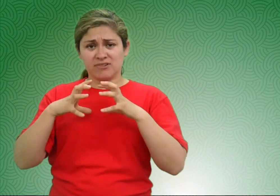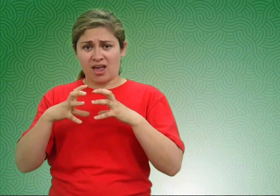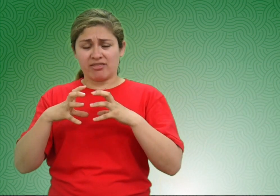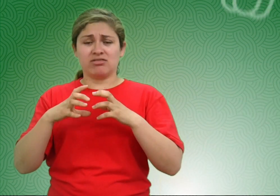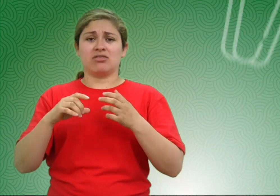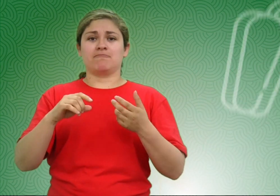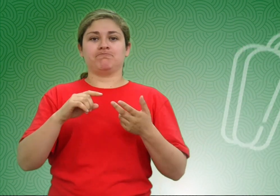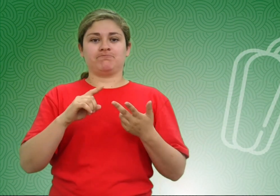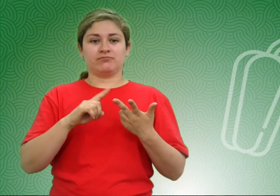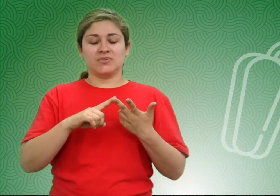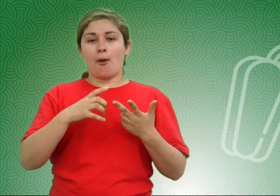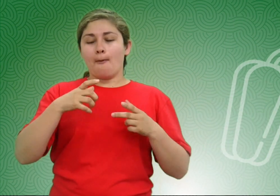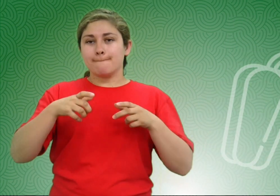un morrón grande,